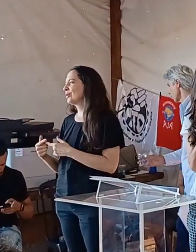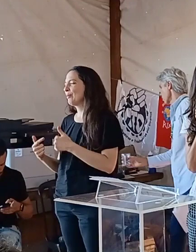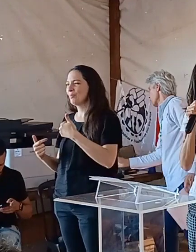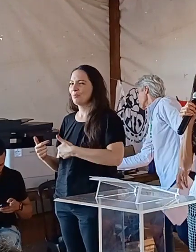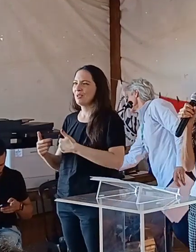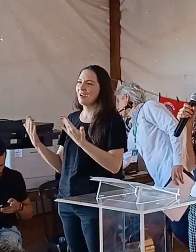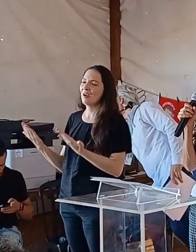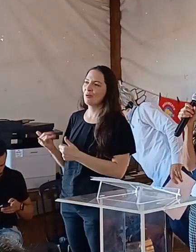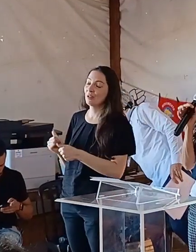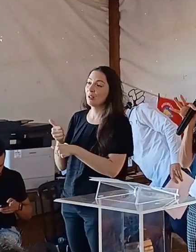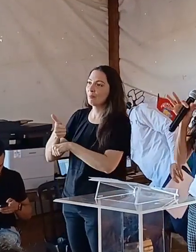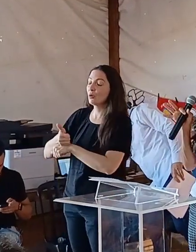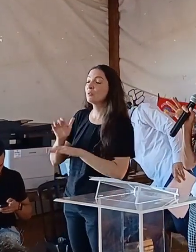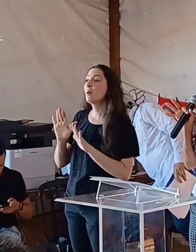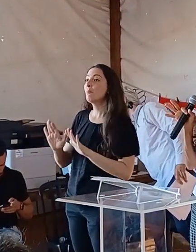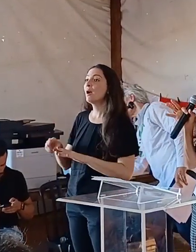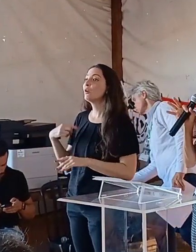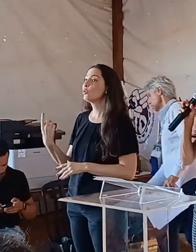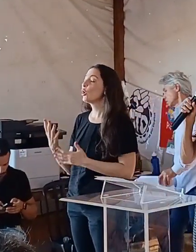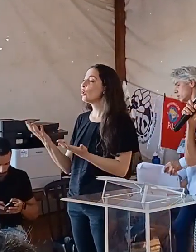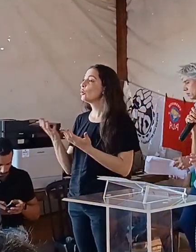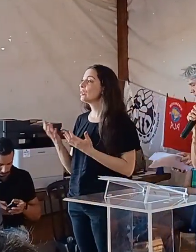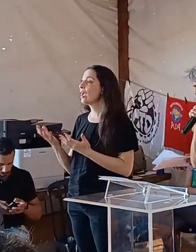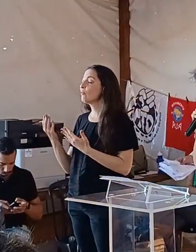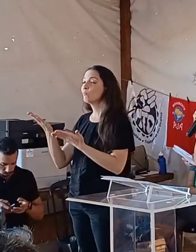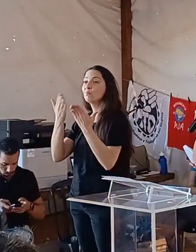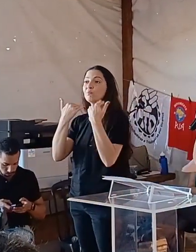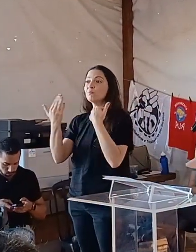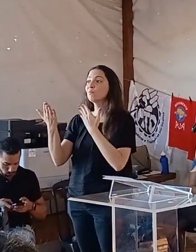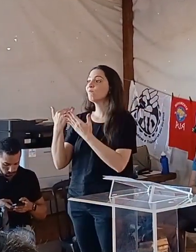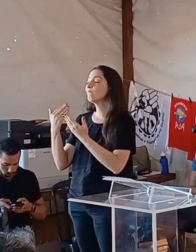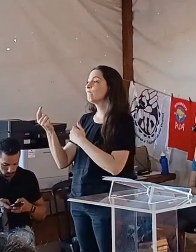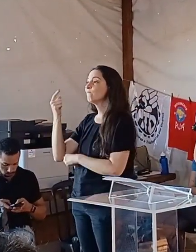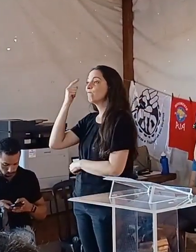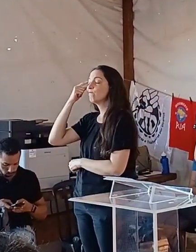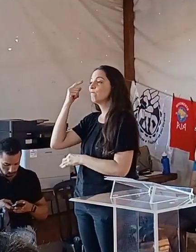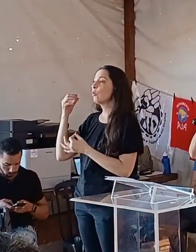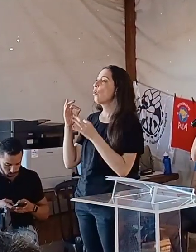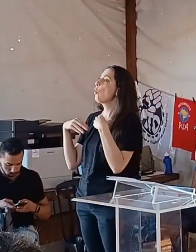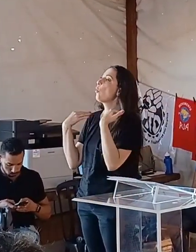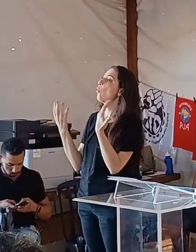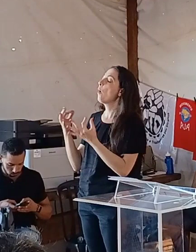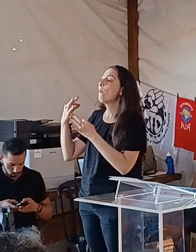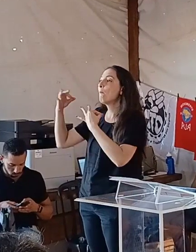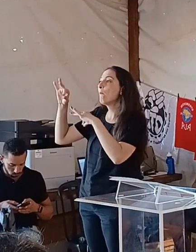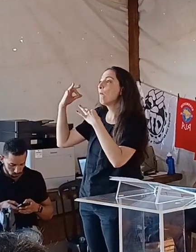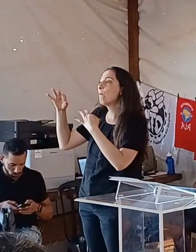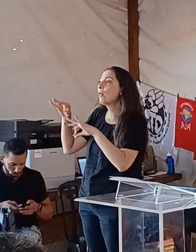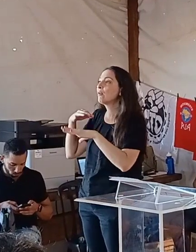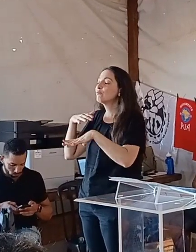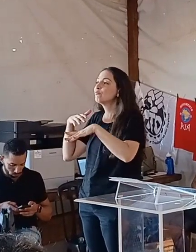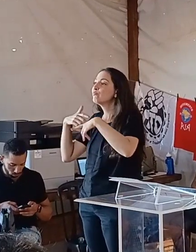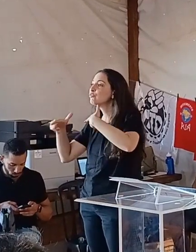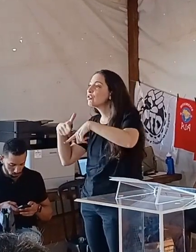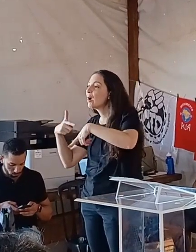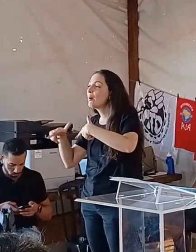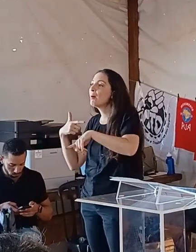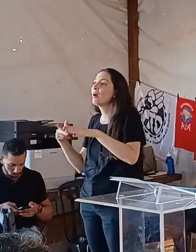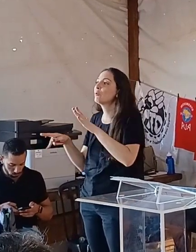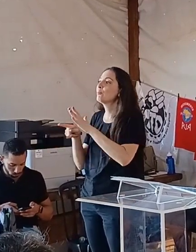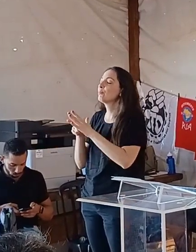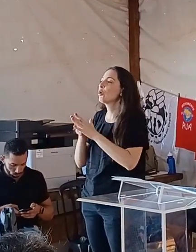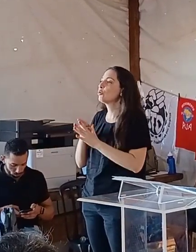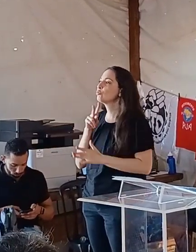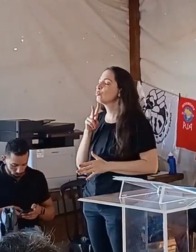de atuação da Defensoria. O que, que é isso? Conversar sobre o plano que a Defensoria tem para os próximos